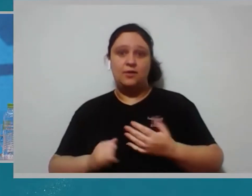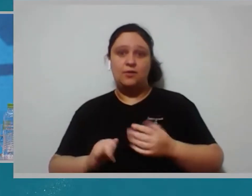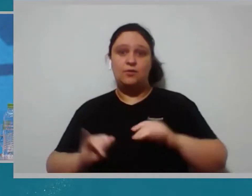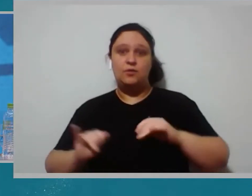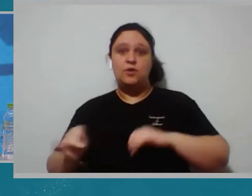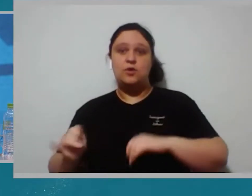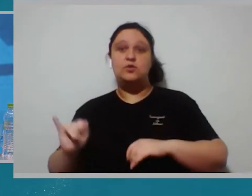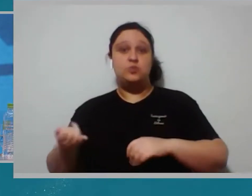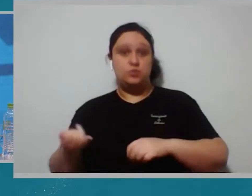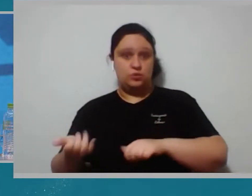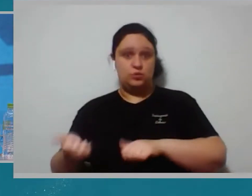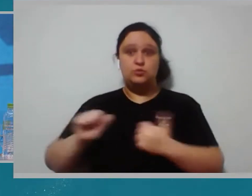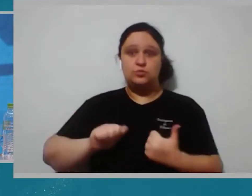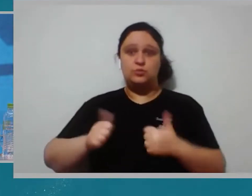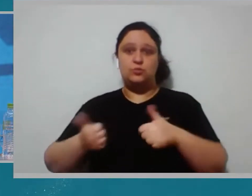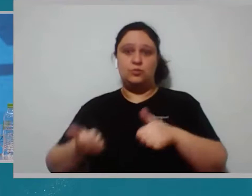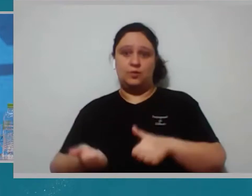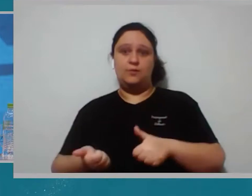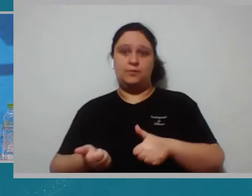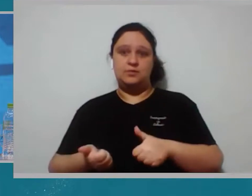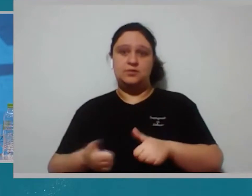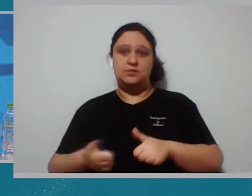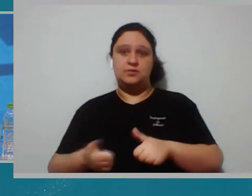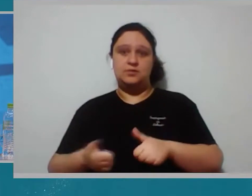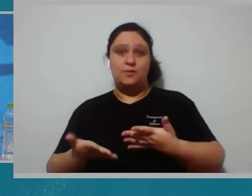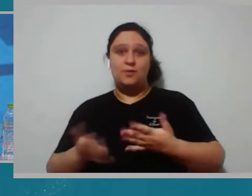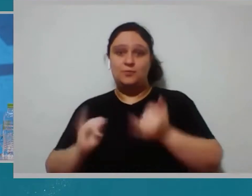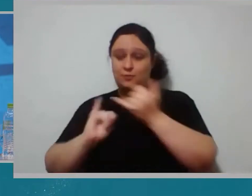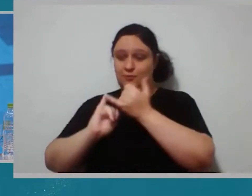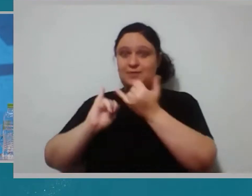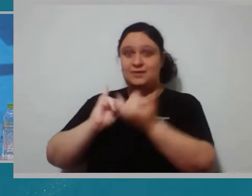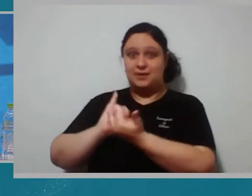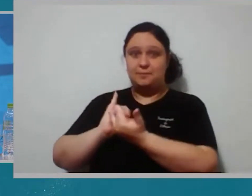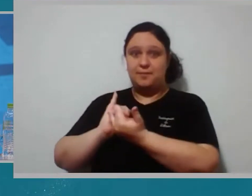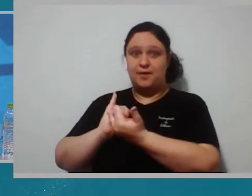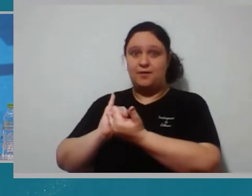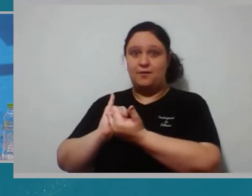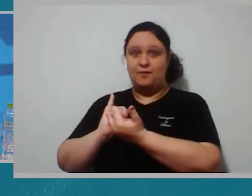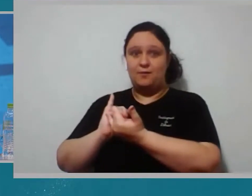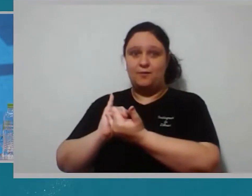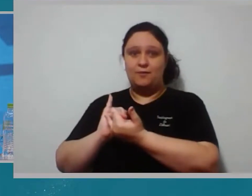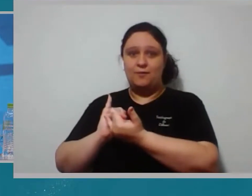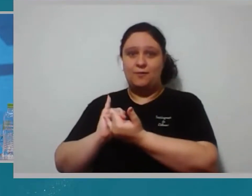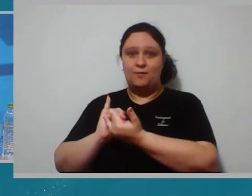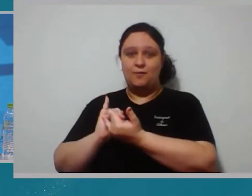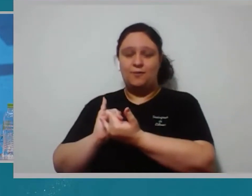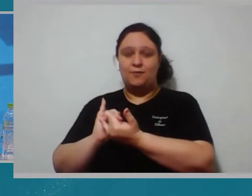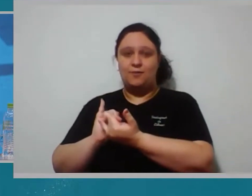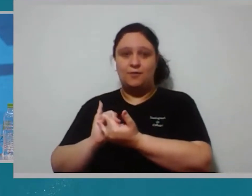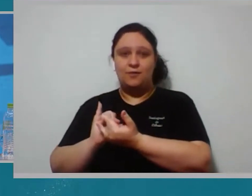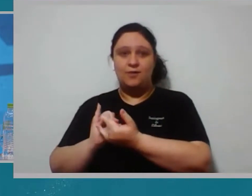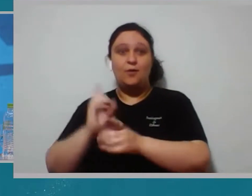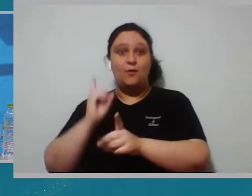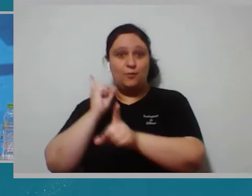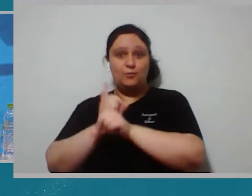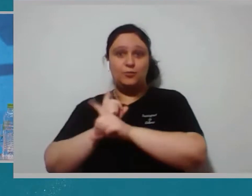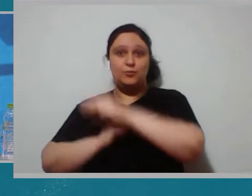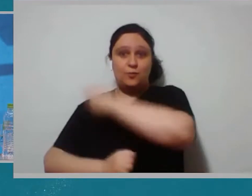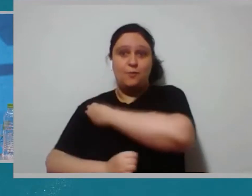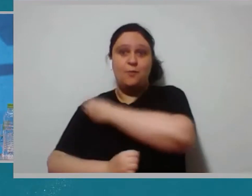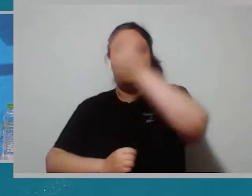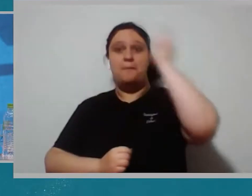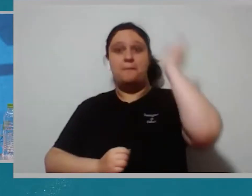mãe Maria saudar a sua mãe, esse menino, esse feto ainda feto, já